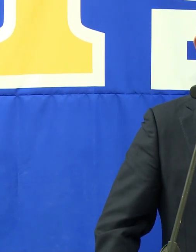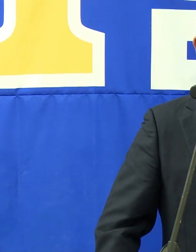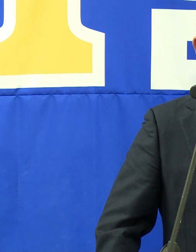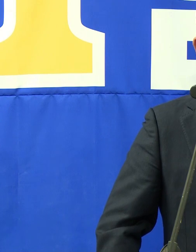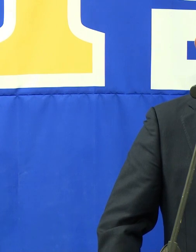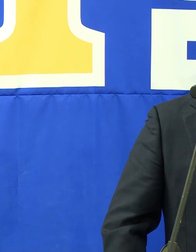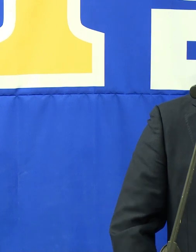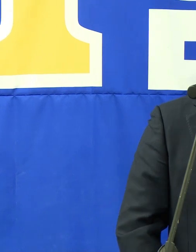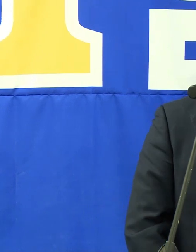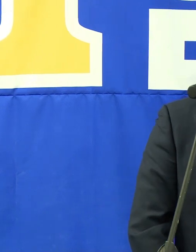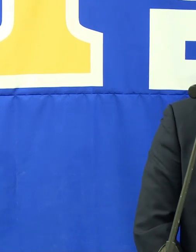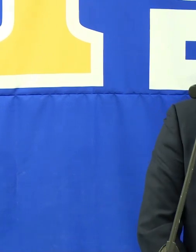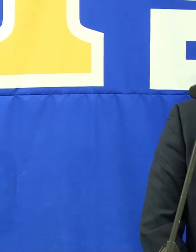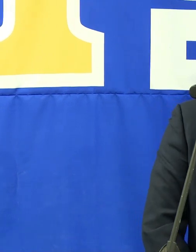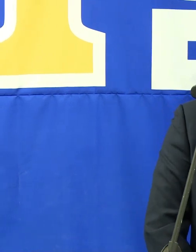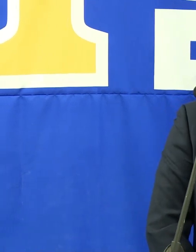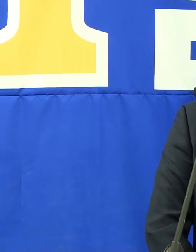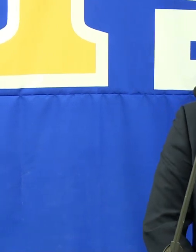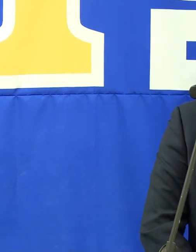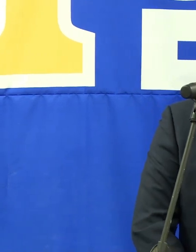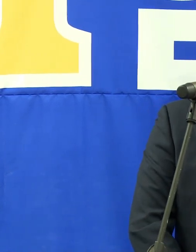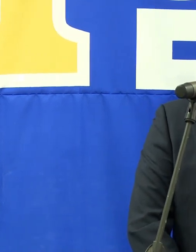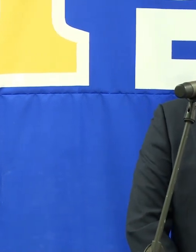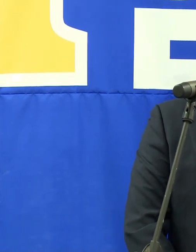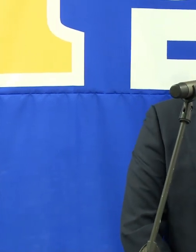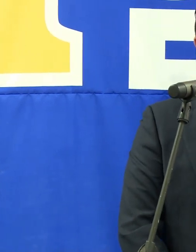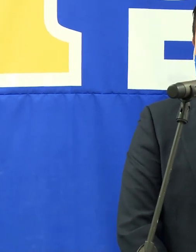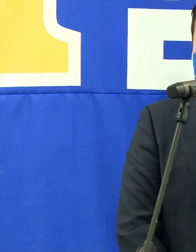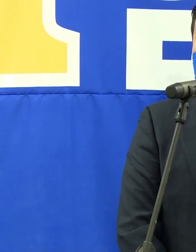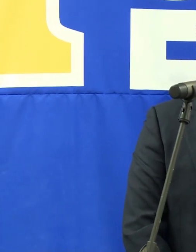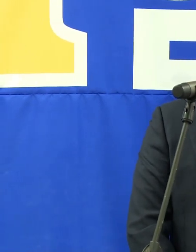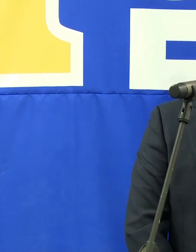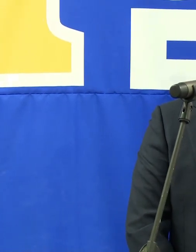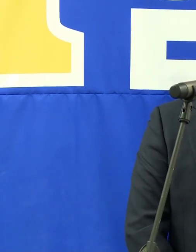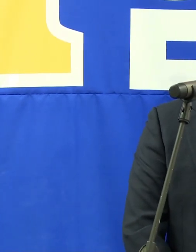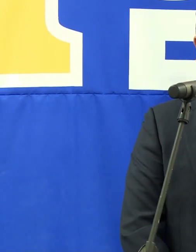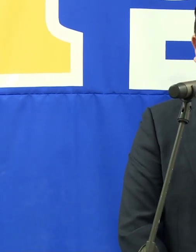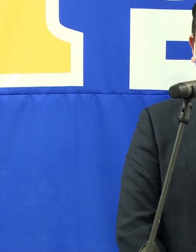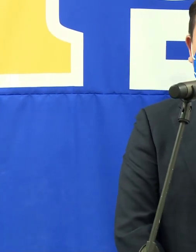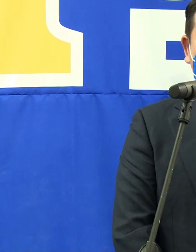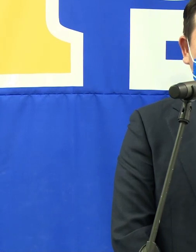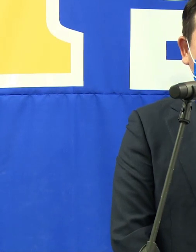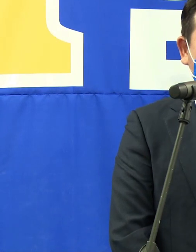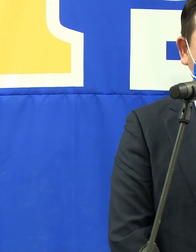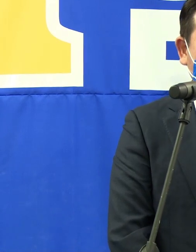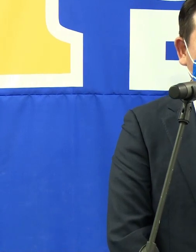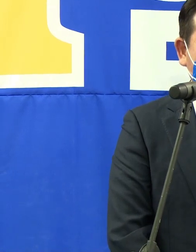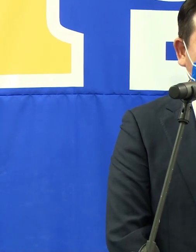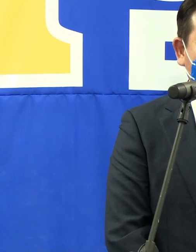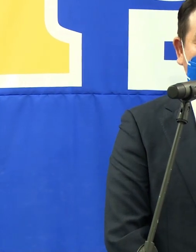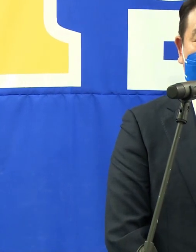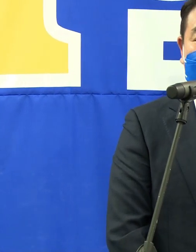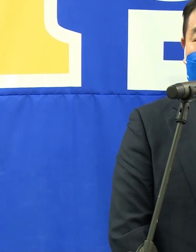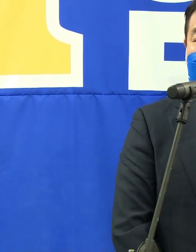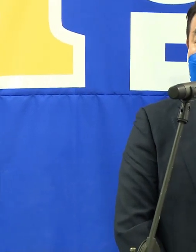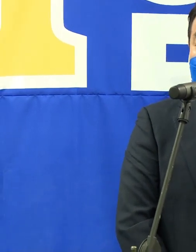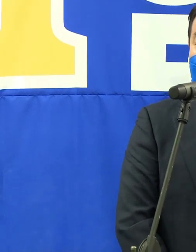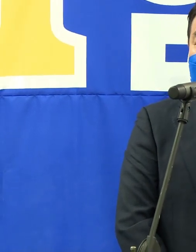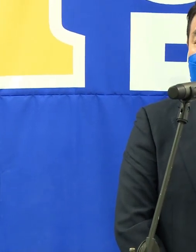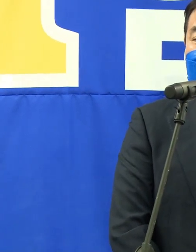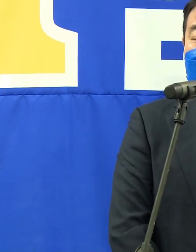될 것 같습니다. 오늘 무엇보다도 조윤정 우리 고모님 와 계시고 또 이재용 노인회장님 위원장님 와